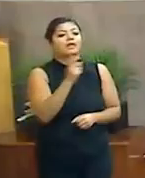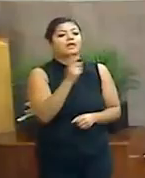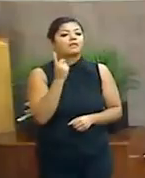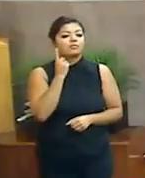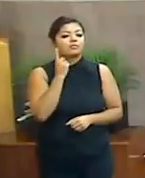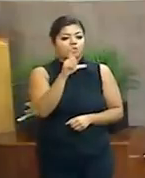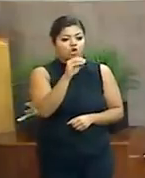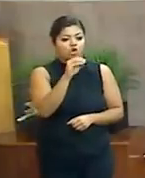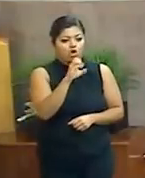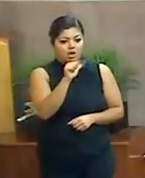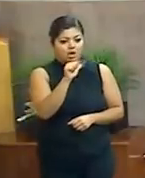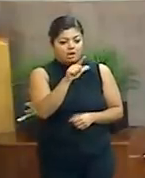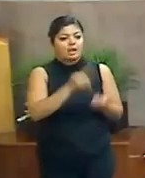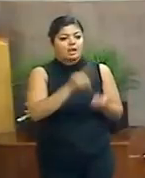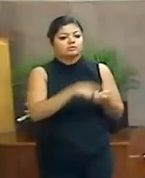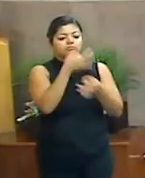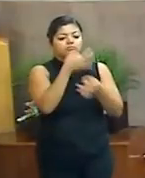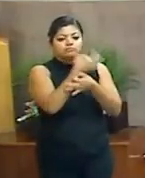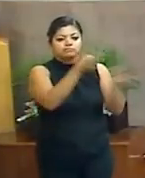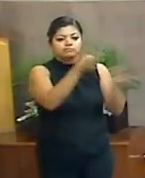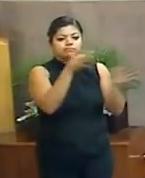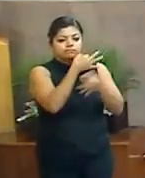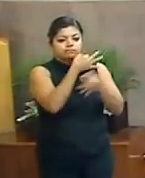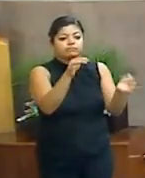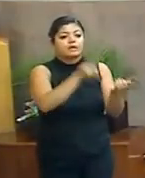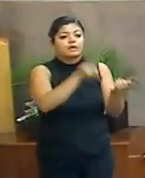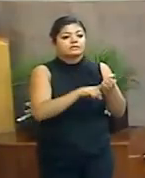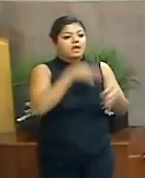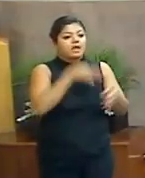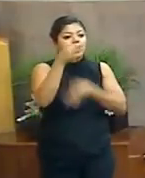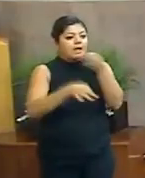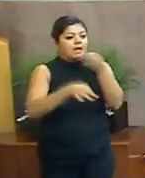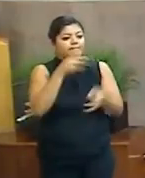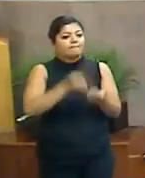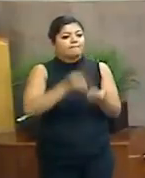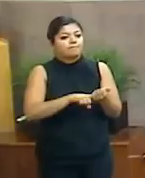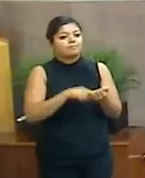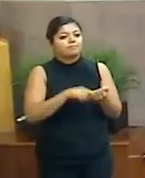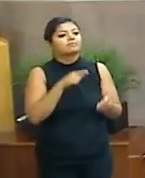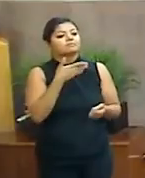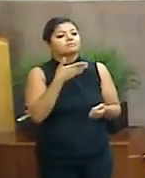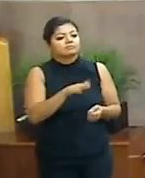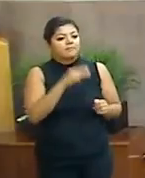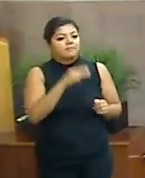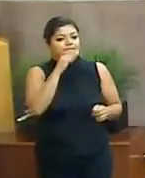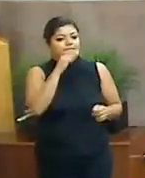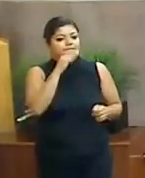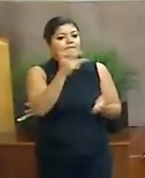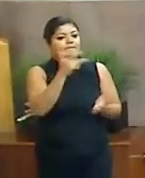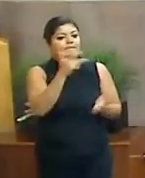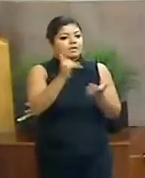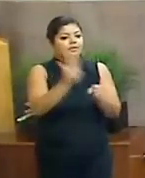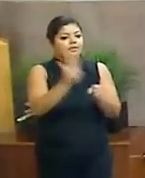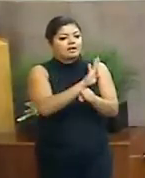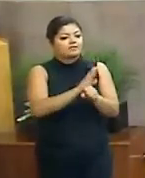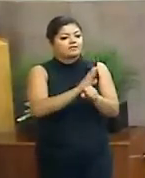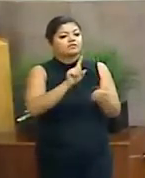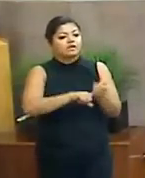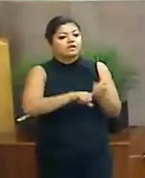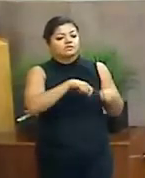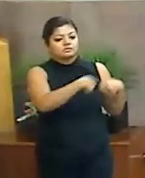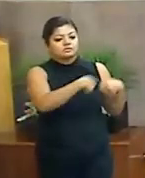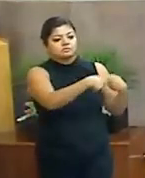ubicaciones dentro del desarrollo de campañas electorales que contienen mensajes relacionados con apoyos y beneficios entregados a la comunidad